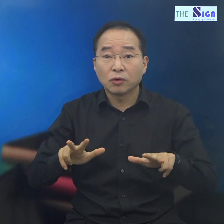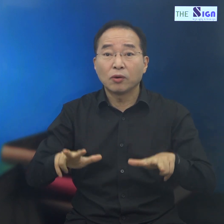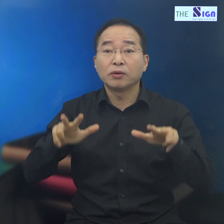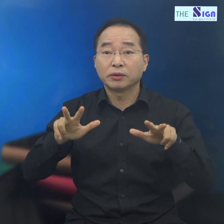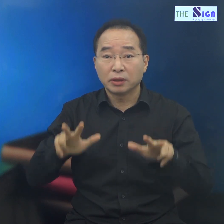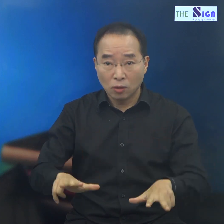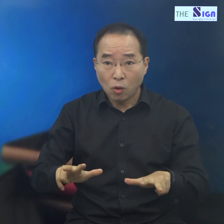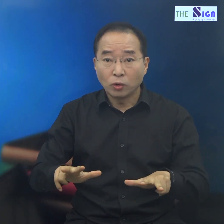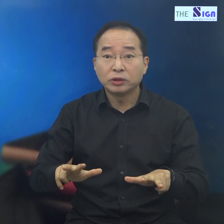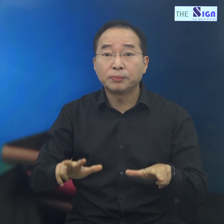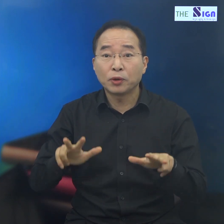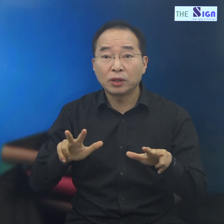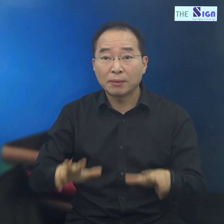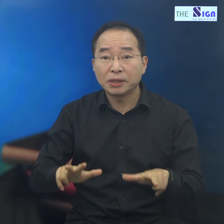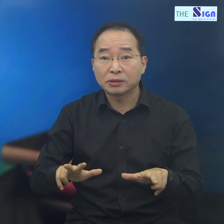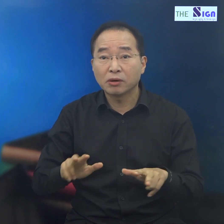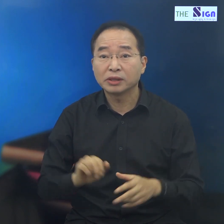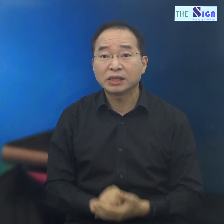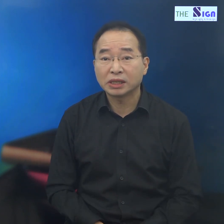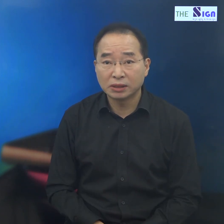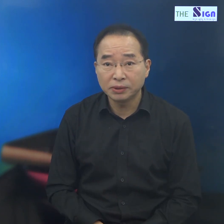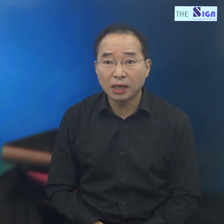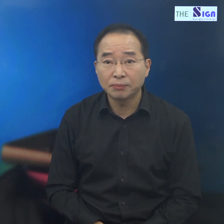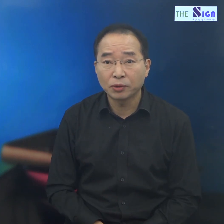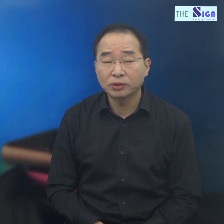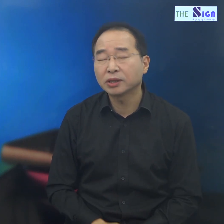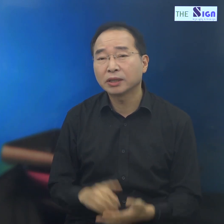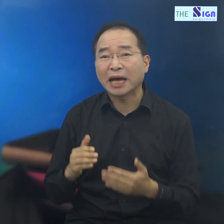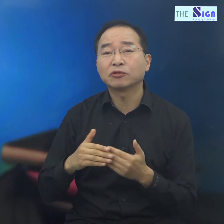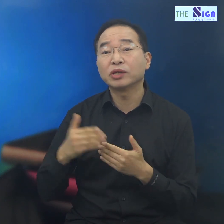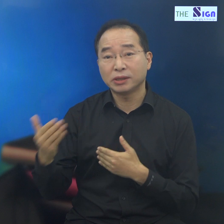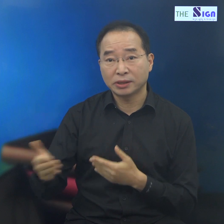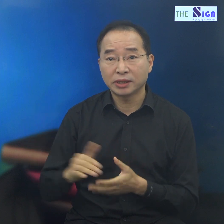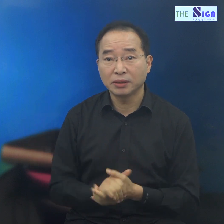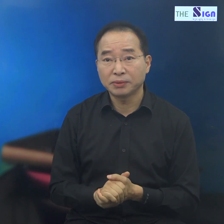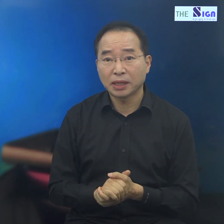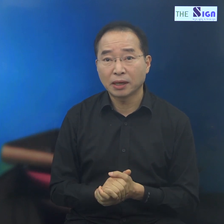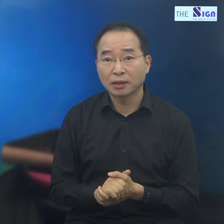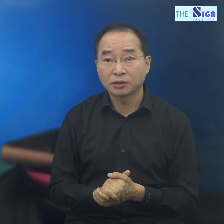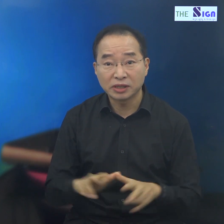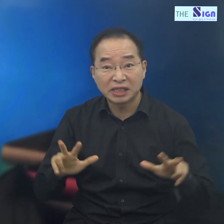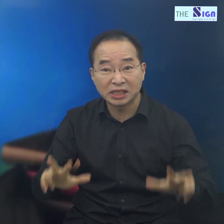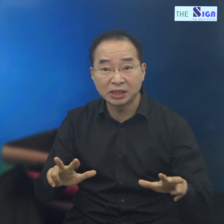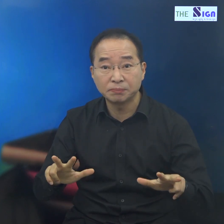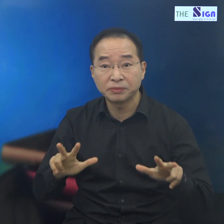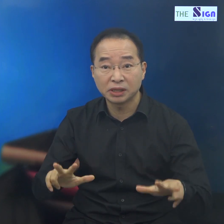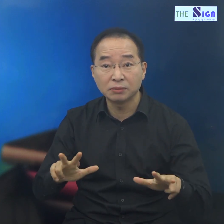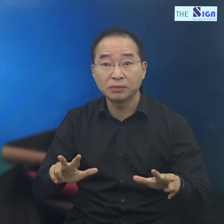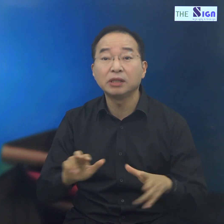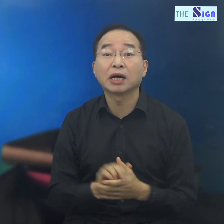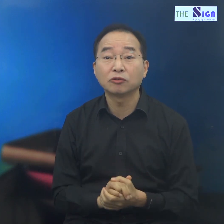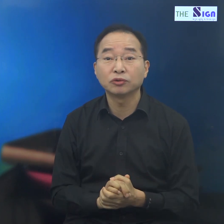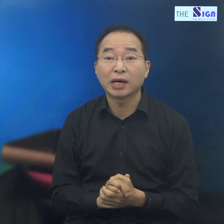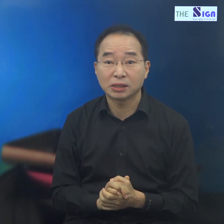이걸로 오늘 표현을 하면서 지금이라는 표현이 이제 나중에 이제 생깁니다. 그래서 지금이라고도